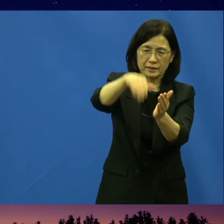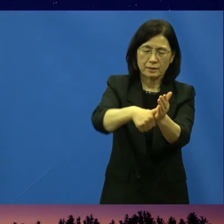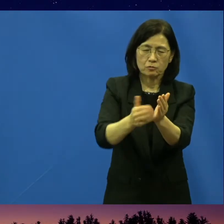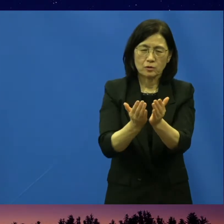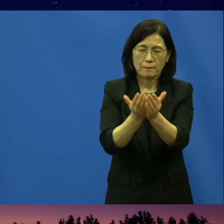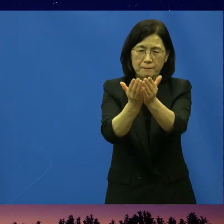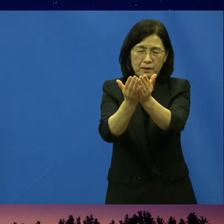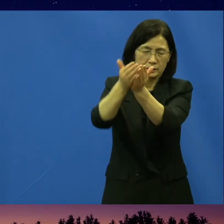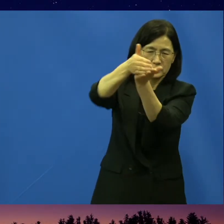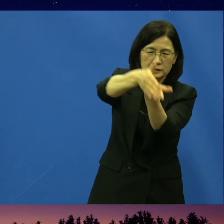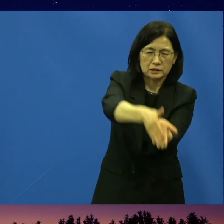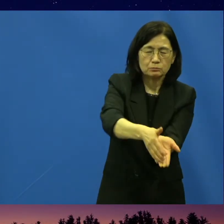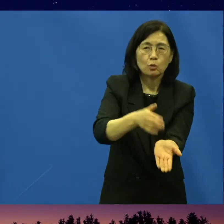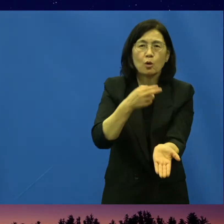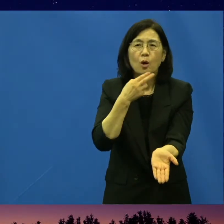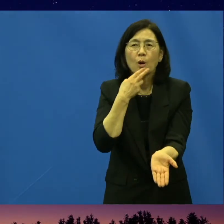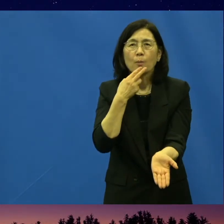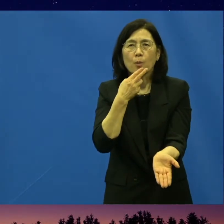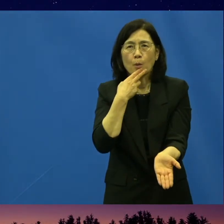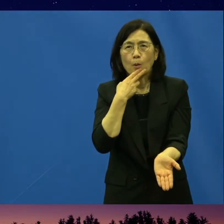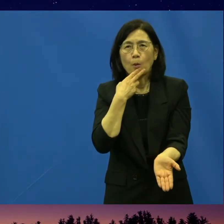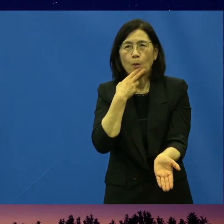것이고